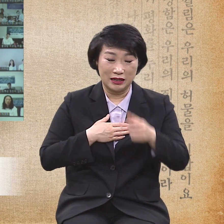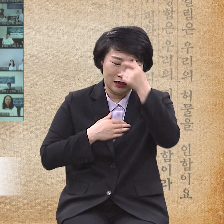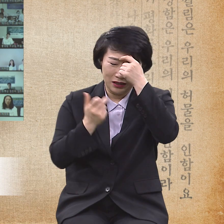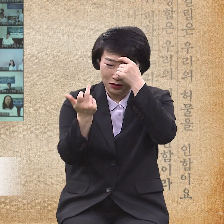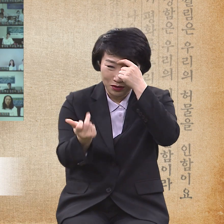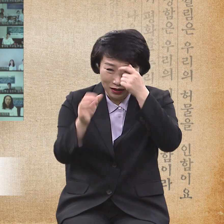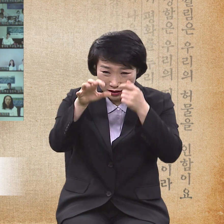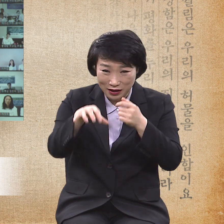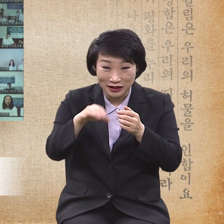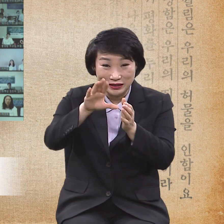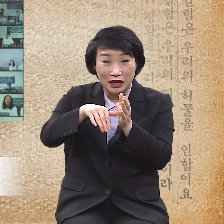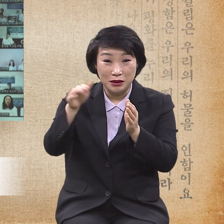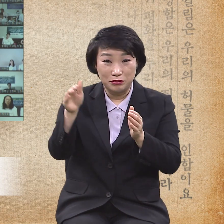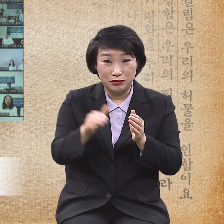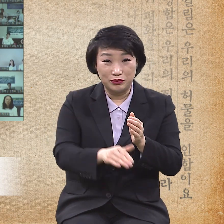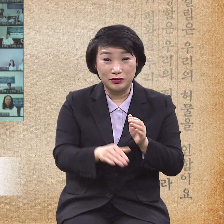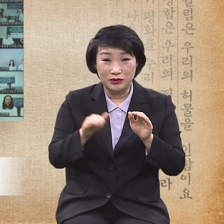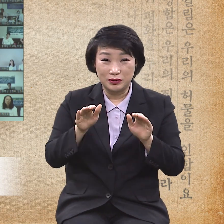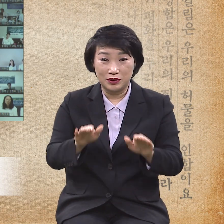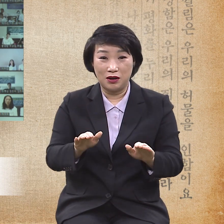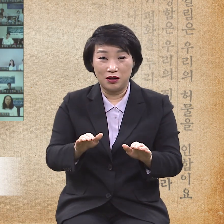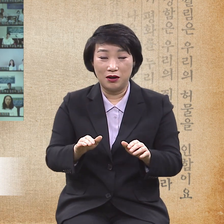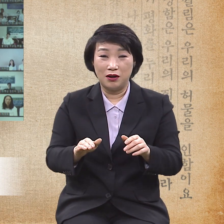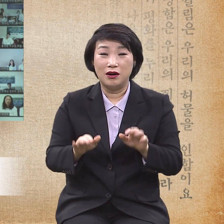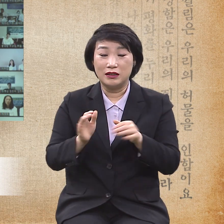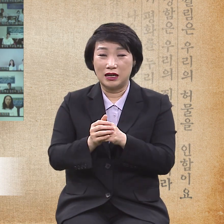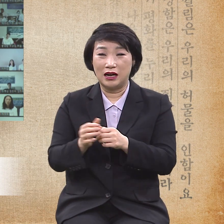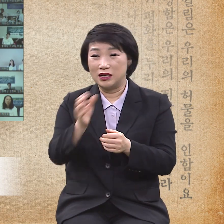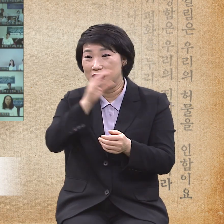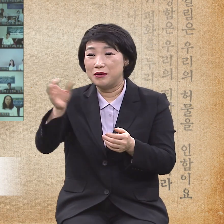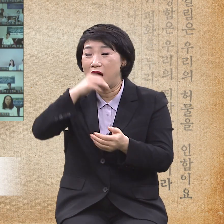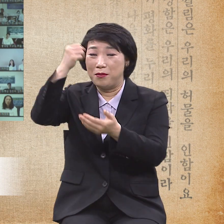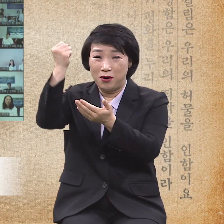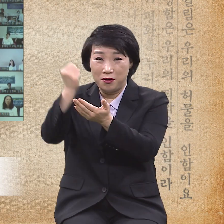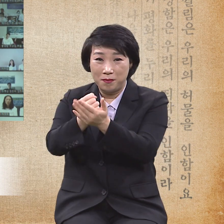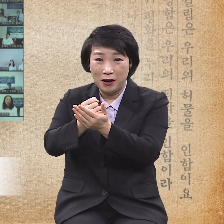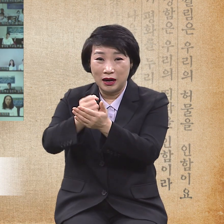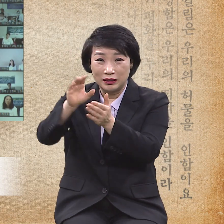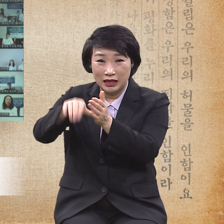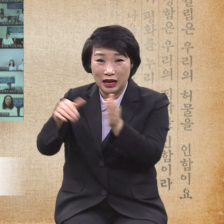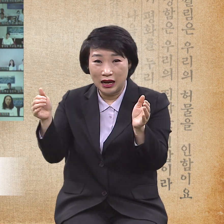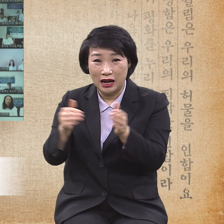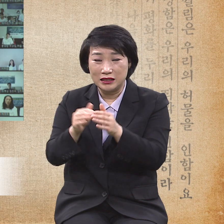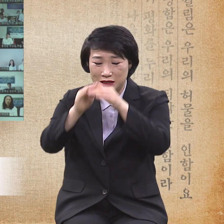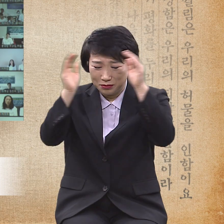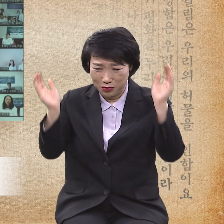겟세마네 동산 때부터 갈보리 언덕 최후에 다